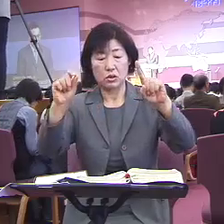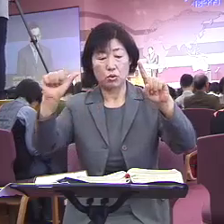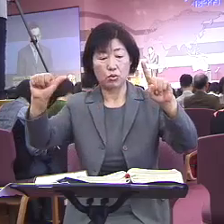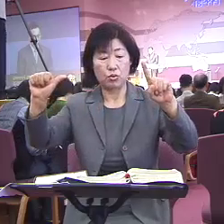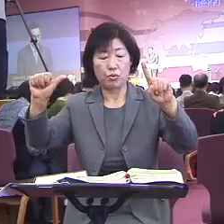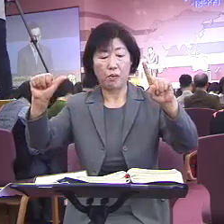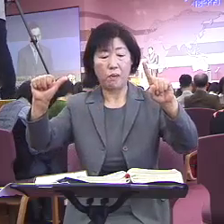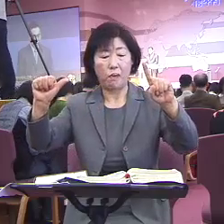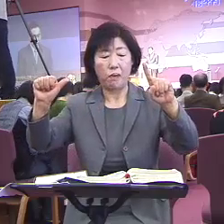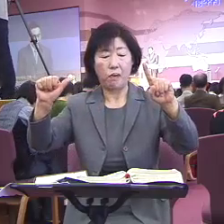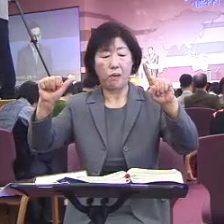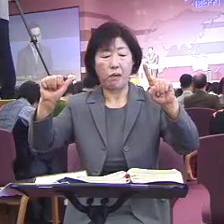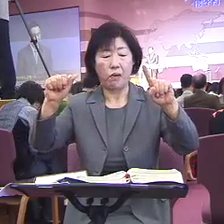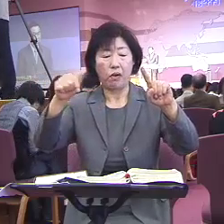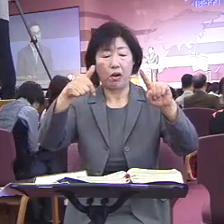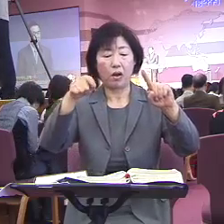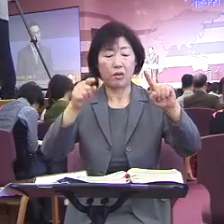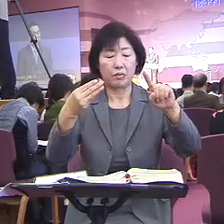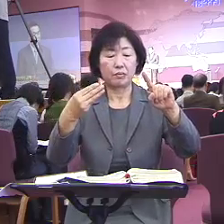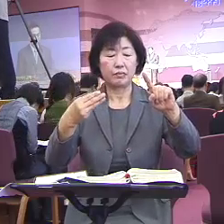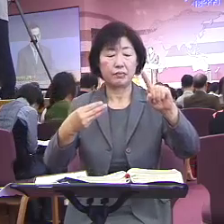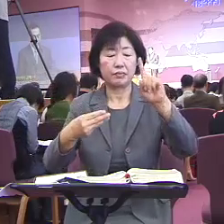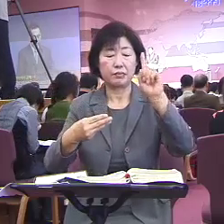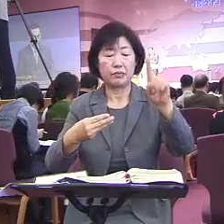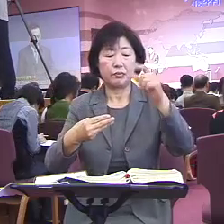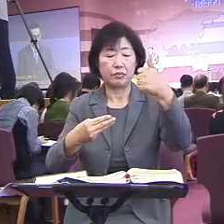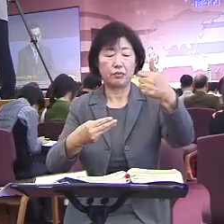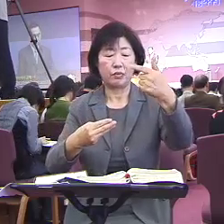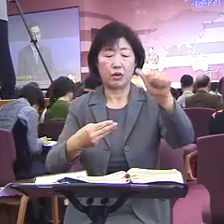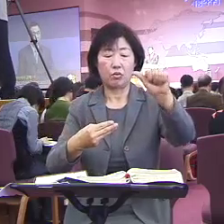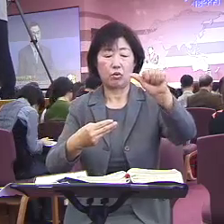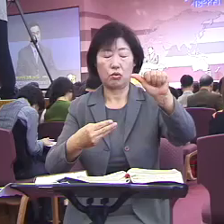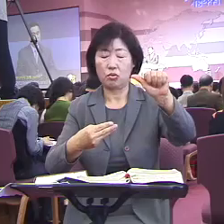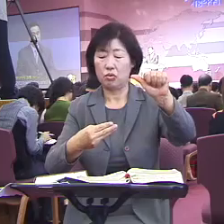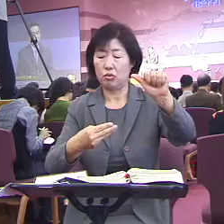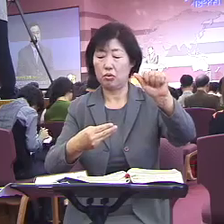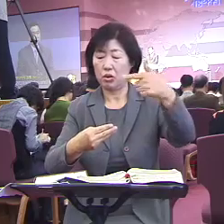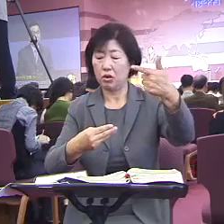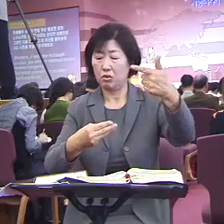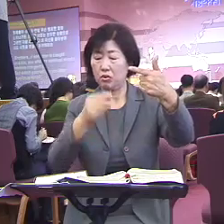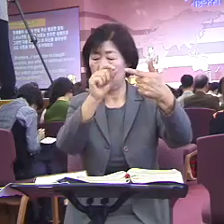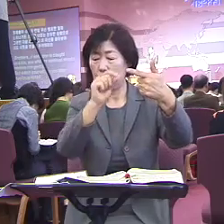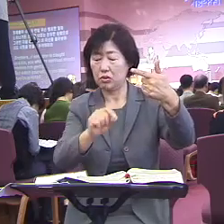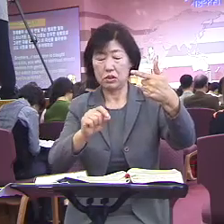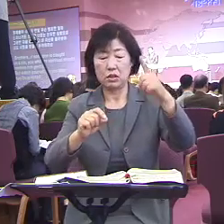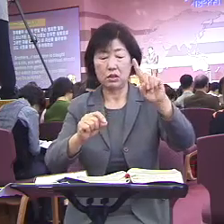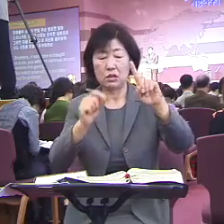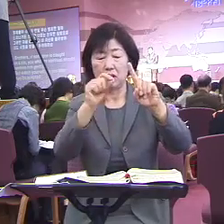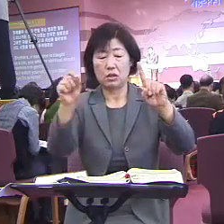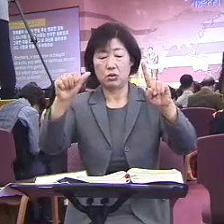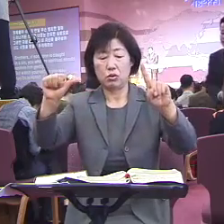성경 308면에 있습니다. 말씀을 찾으셔서 교독하도록 하겠습니다.